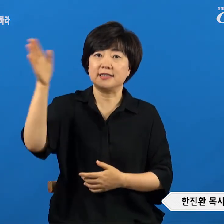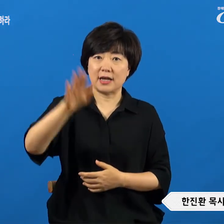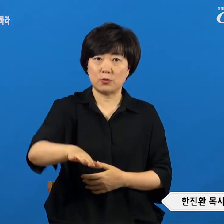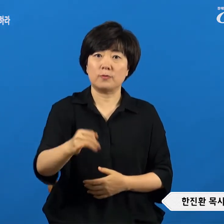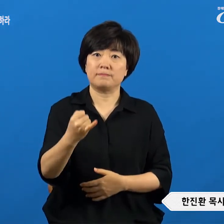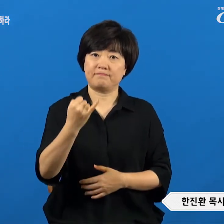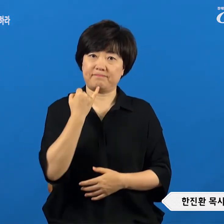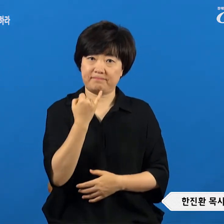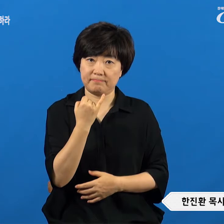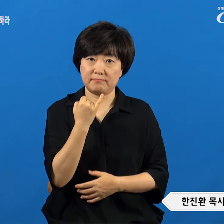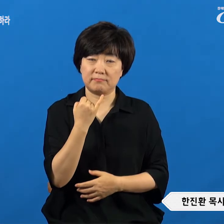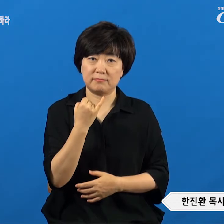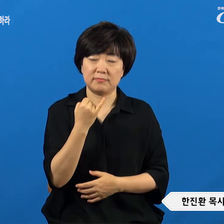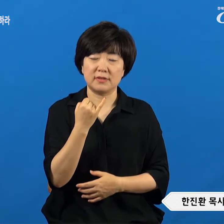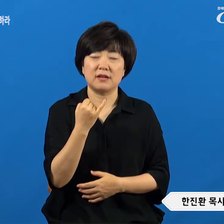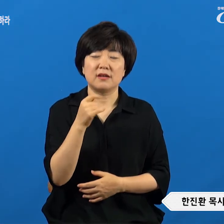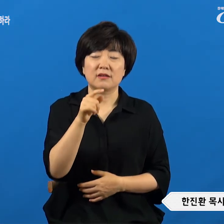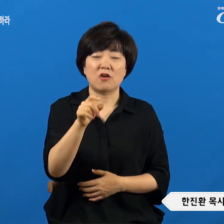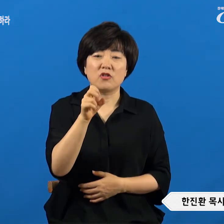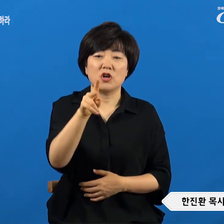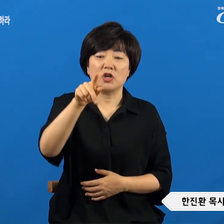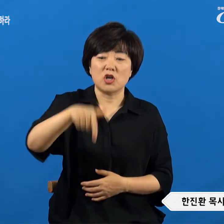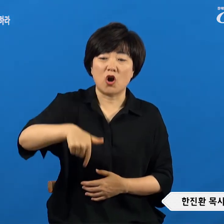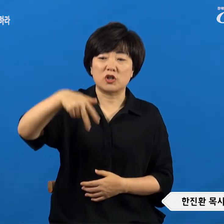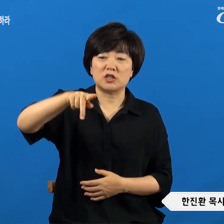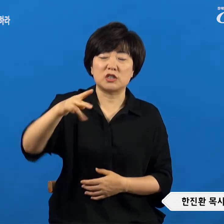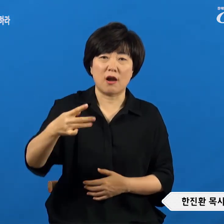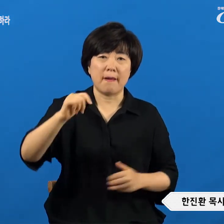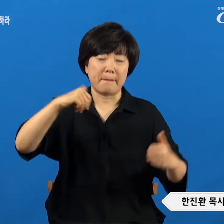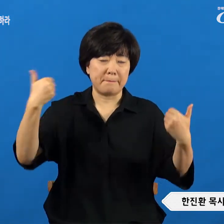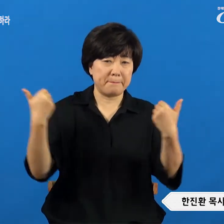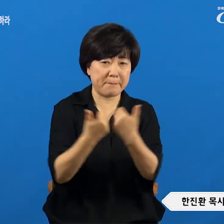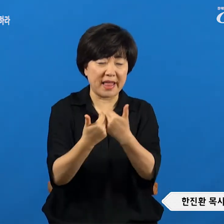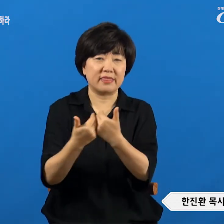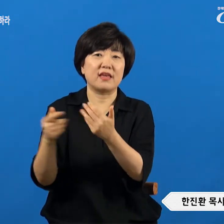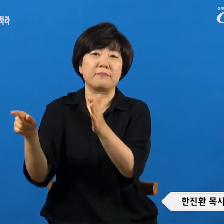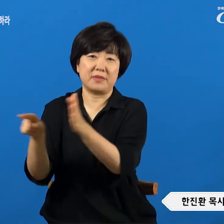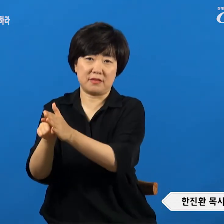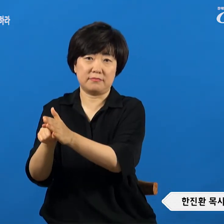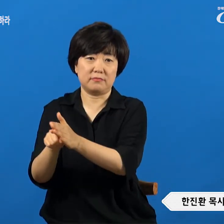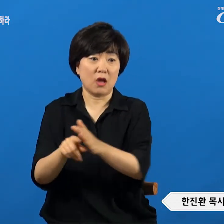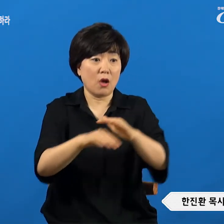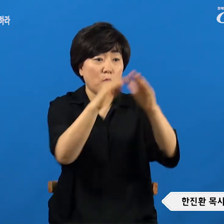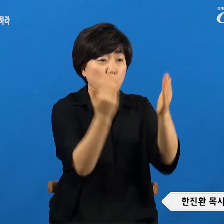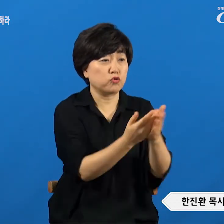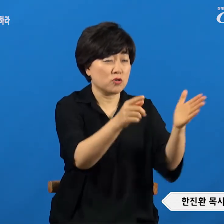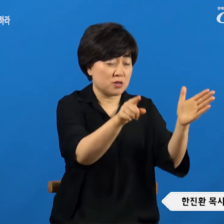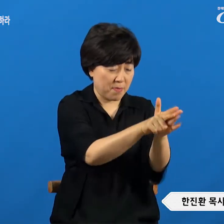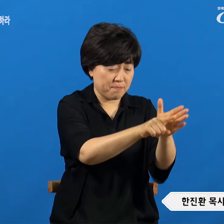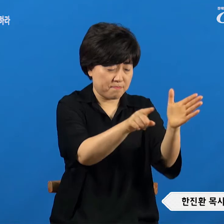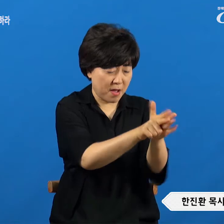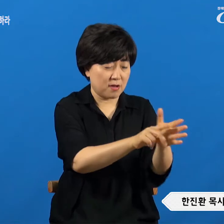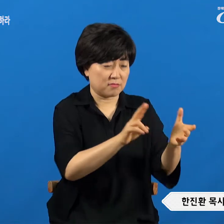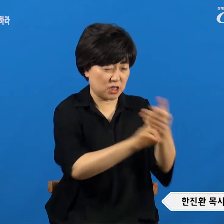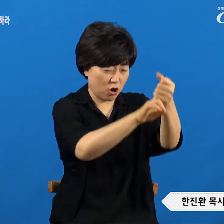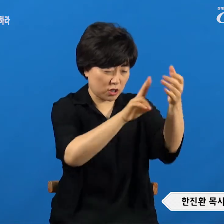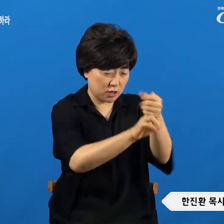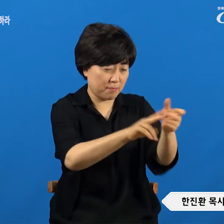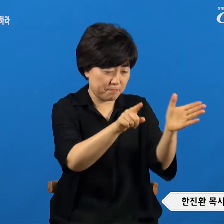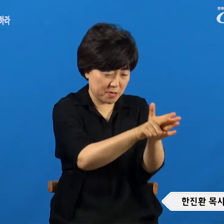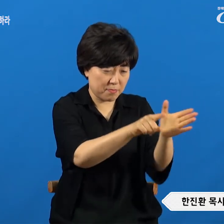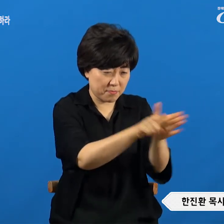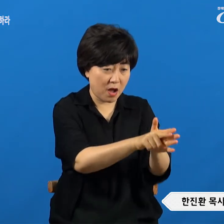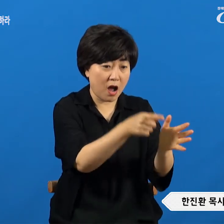역설의 믿음입니다. 모두가 기적을 베풀어 주실 줄 믿습니다 하고 있는 그 자리에서